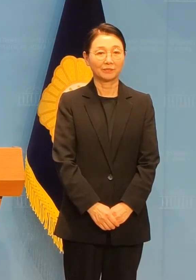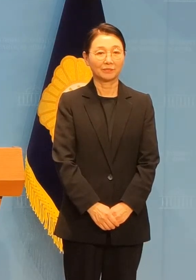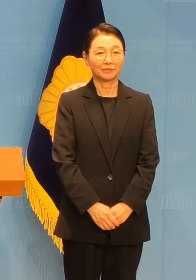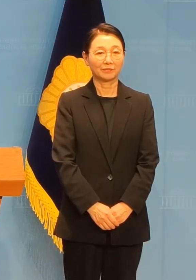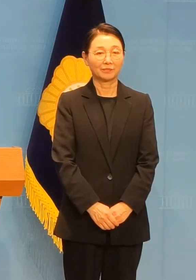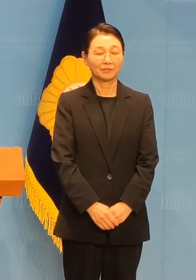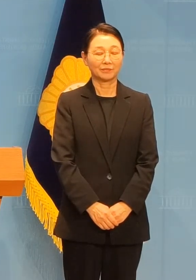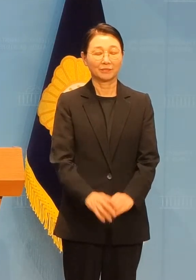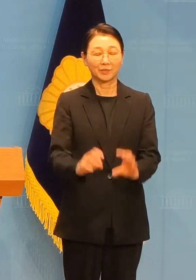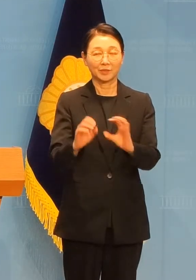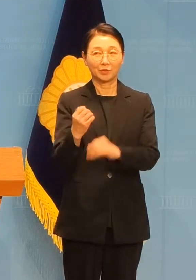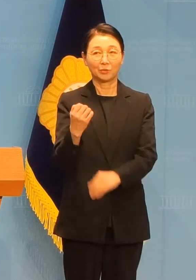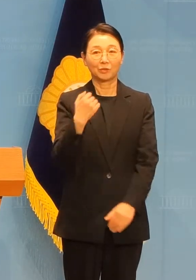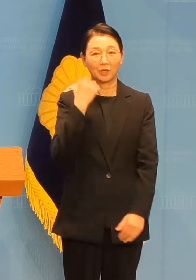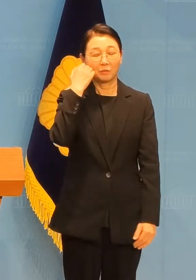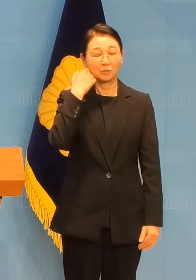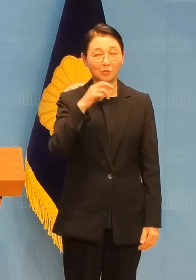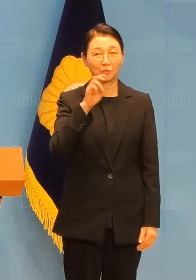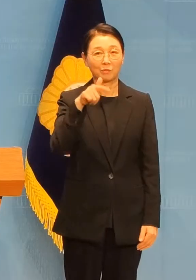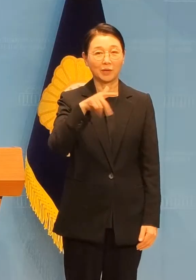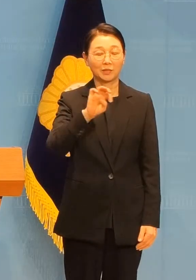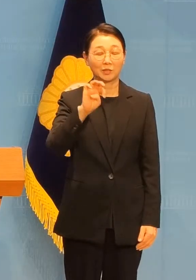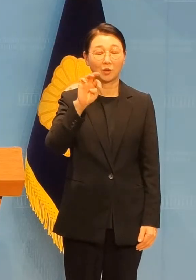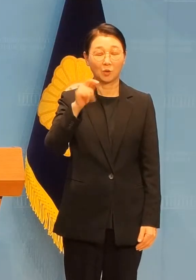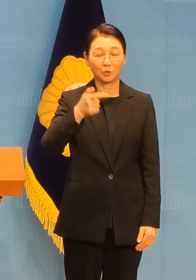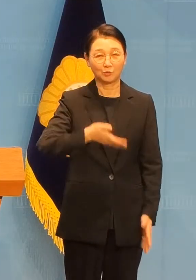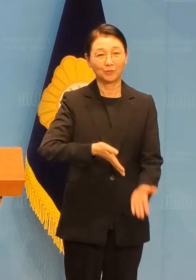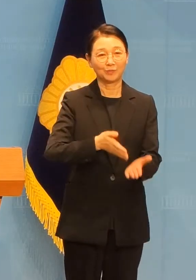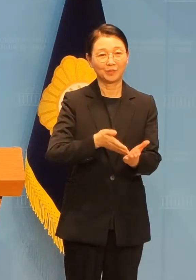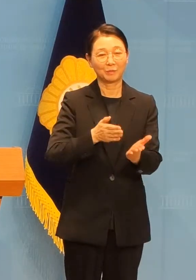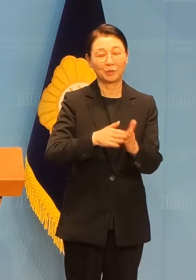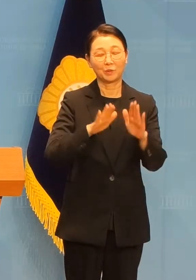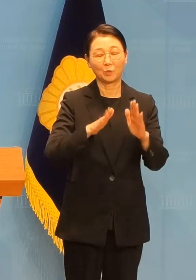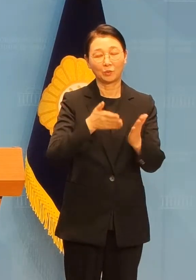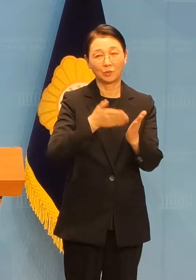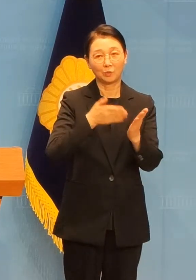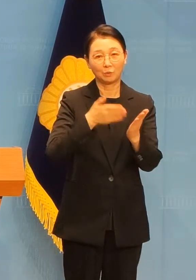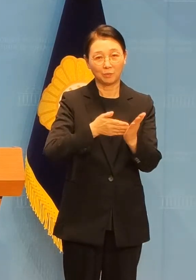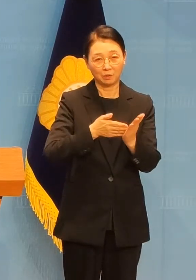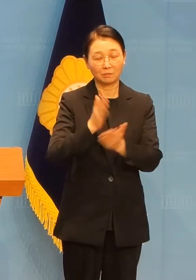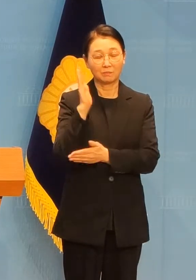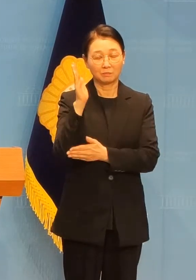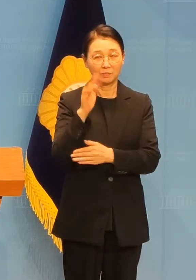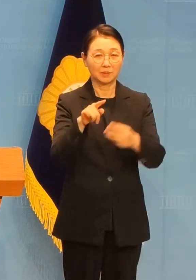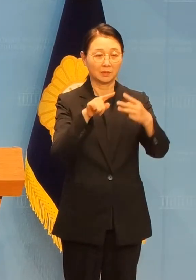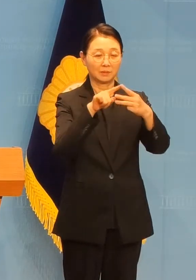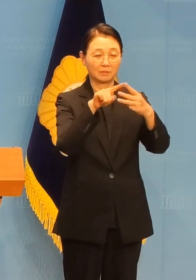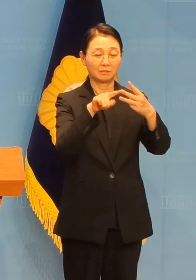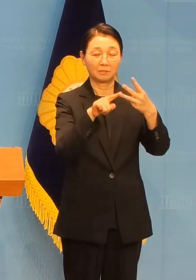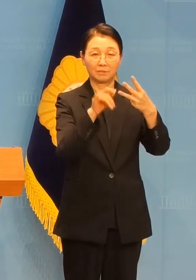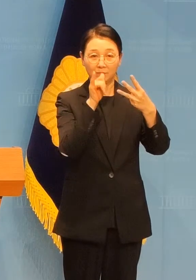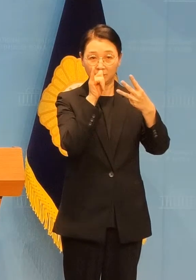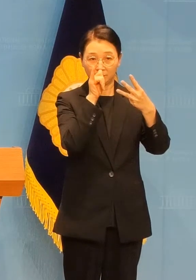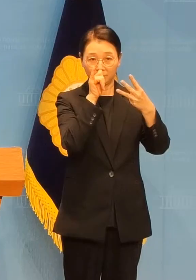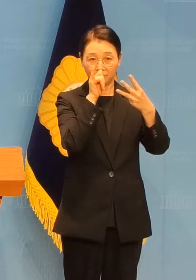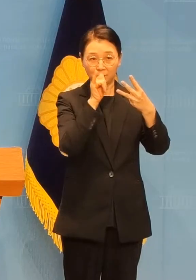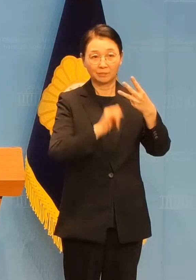네, 국민의힘 박성훈 수석대변인입니다. 총 3건의 논평을 온마이크하겠습니다.